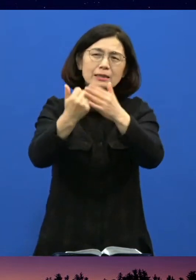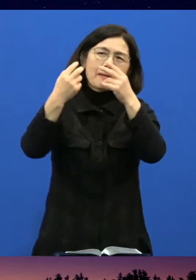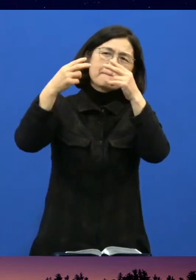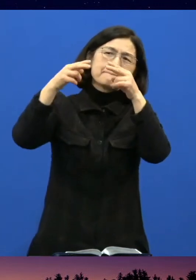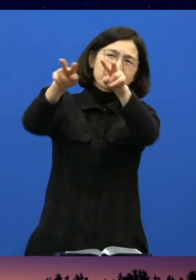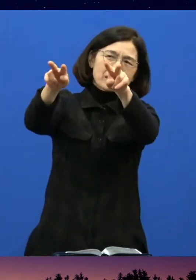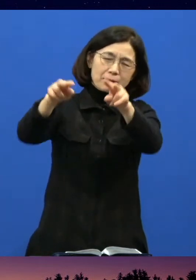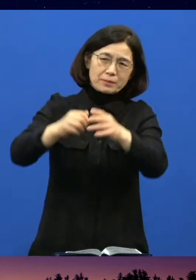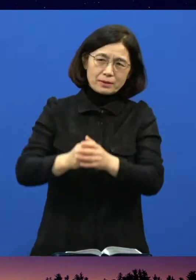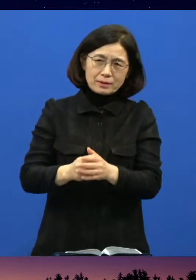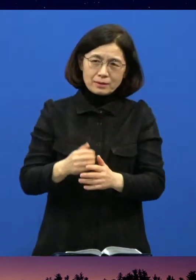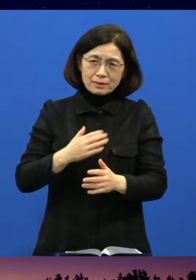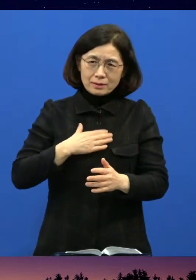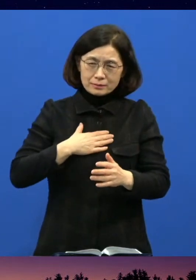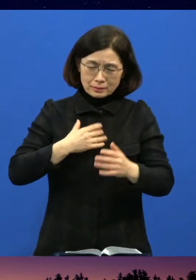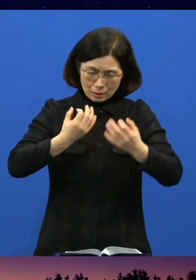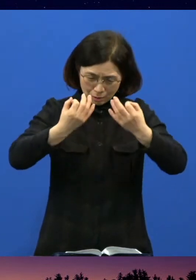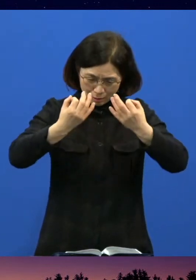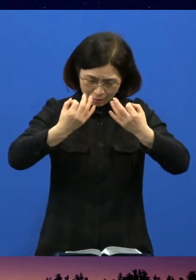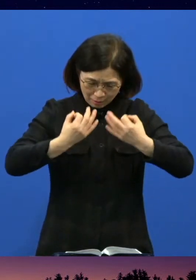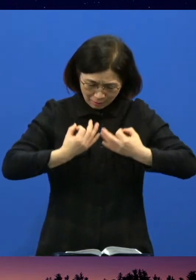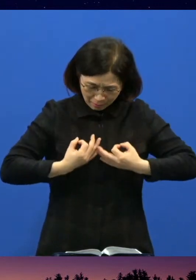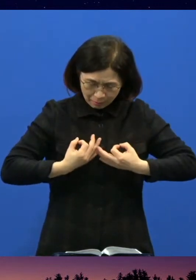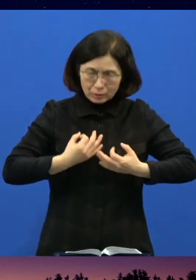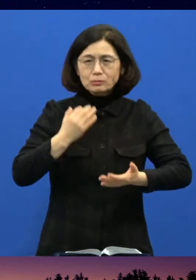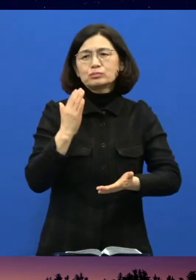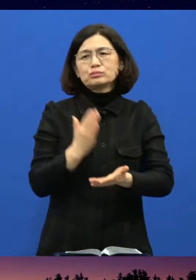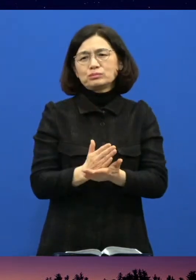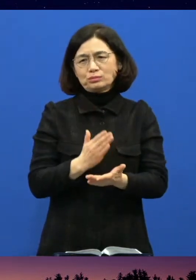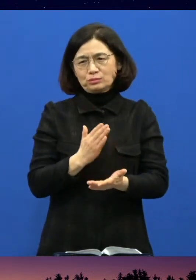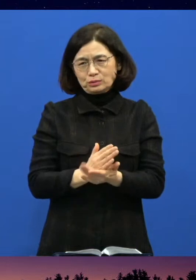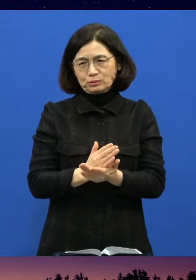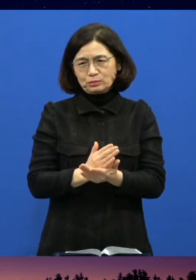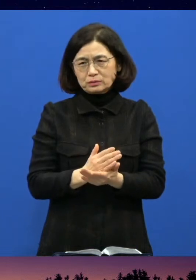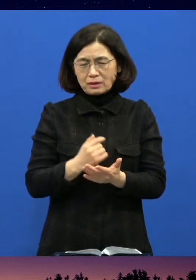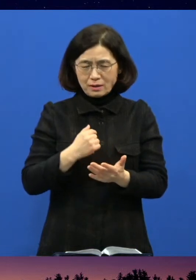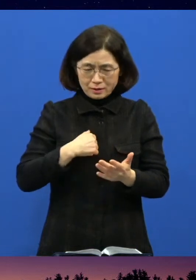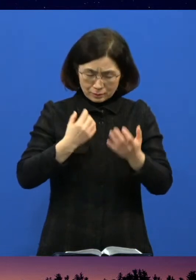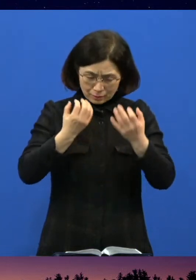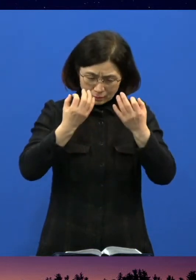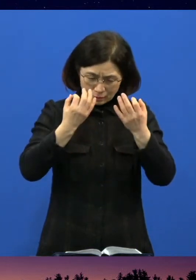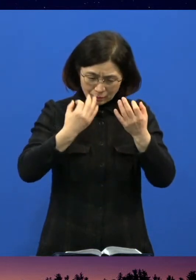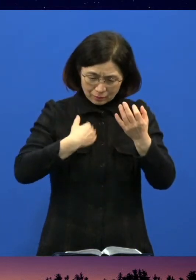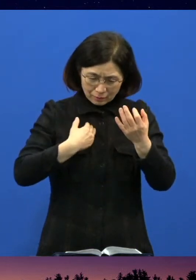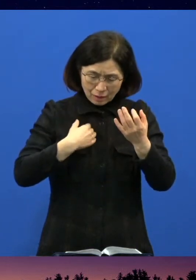상황에 자기에게로 자꾸 향하는 거예요. 그러다 보면 뭐예요? 낙심이 찾아오는 거예요.